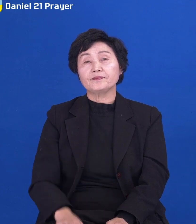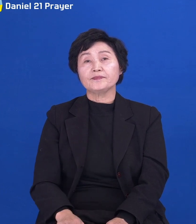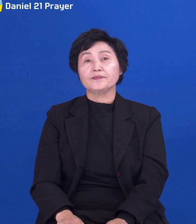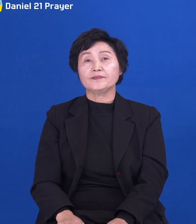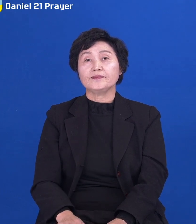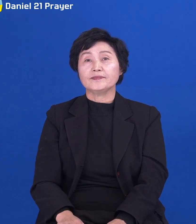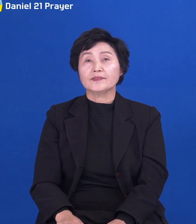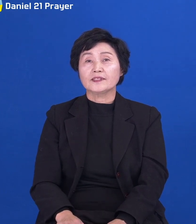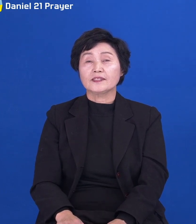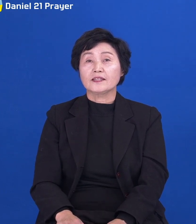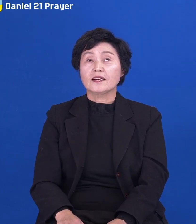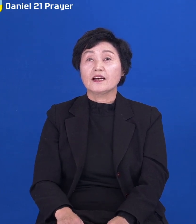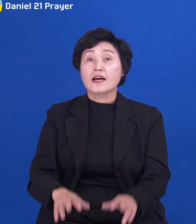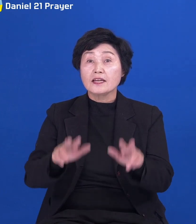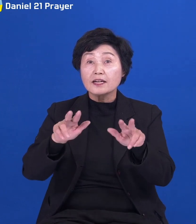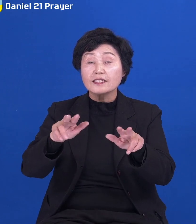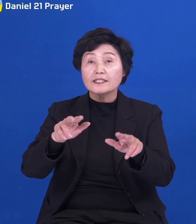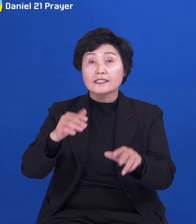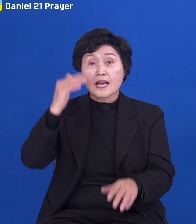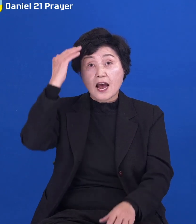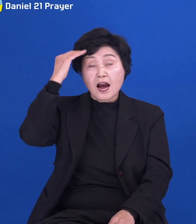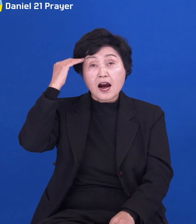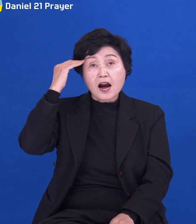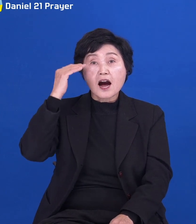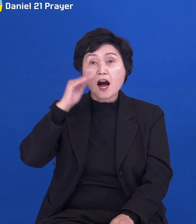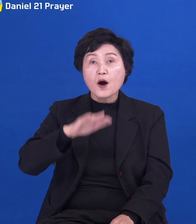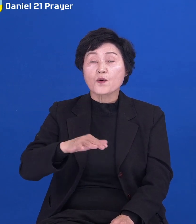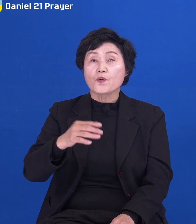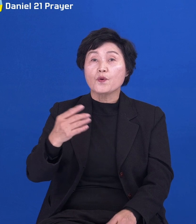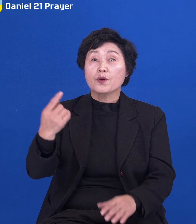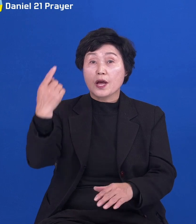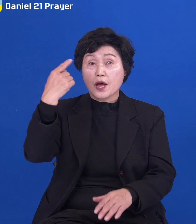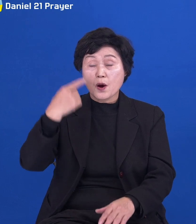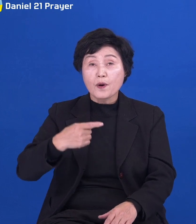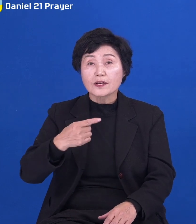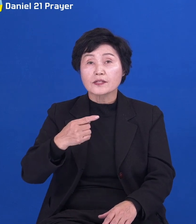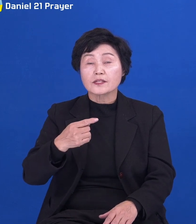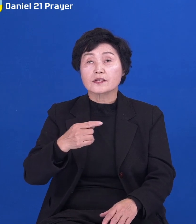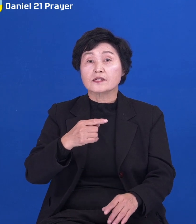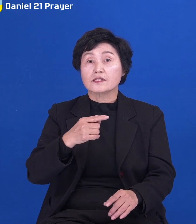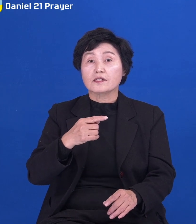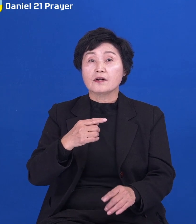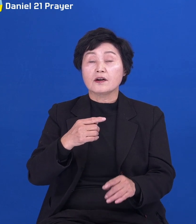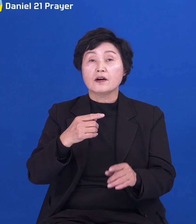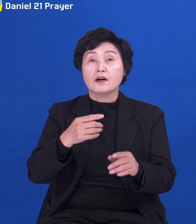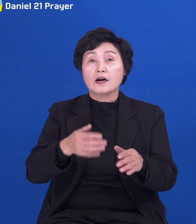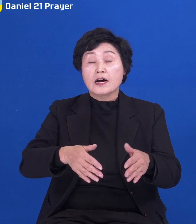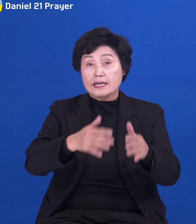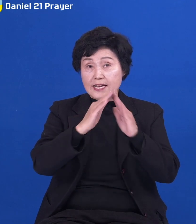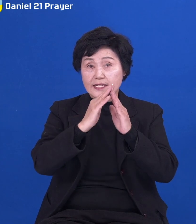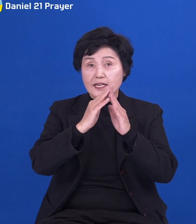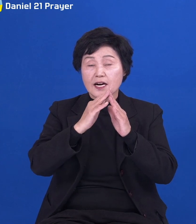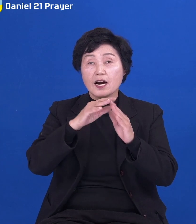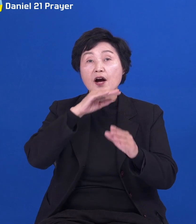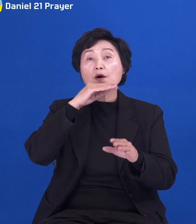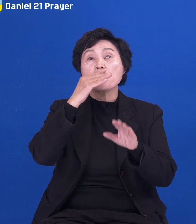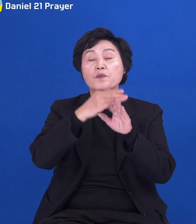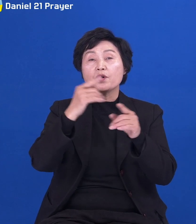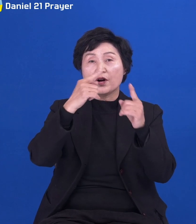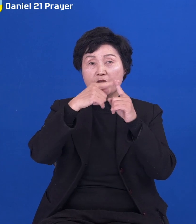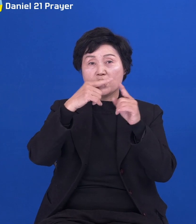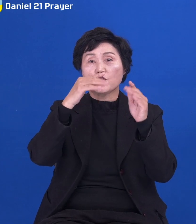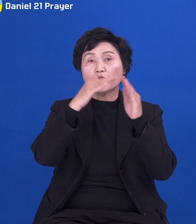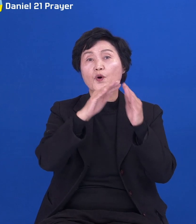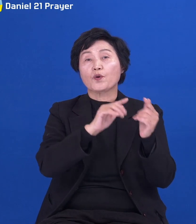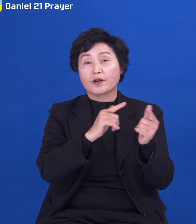이것이 현재 우리나라의 대한민국에 와서 북한 개척을 해서 나가시는 북한 교회들입니다. 이걸 보시는